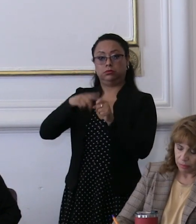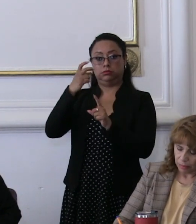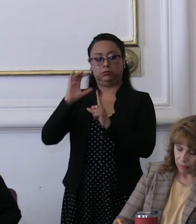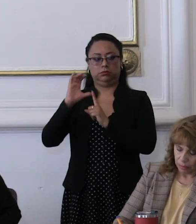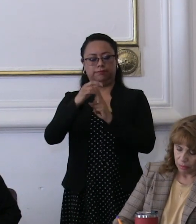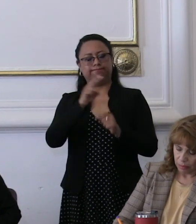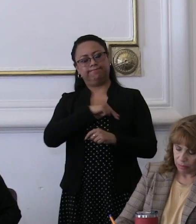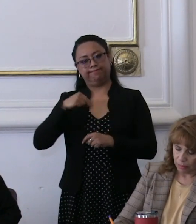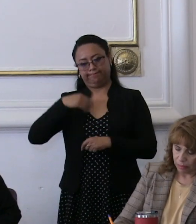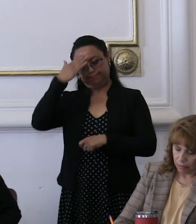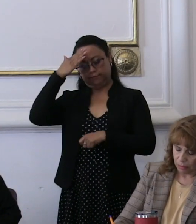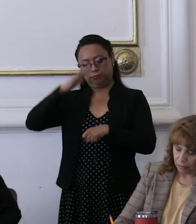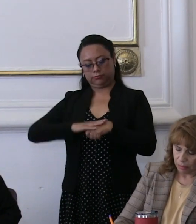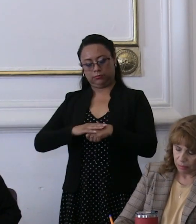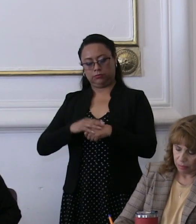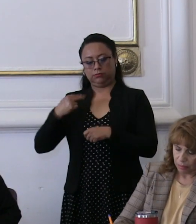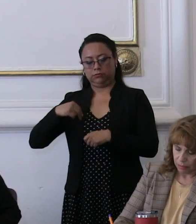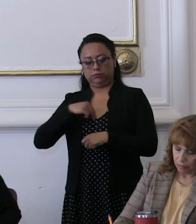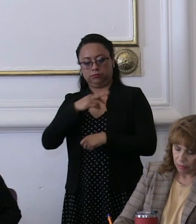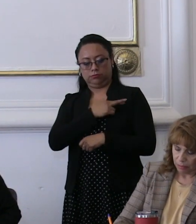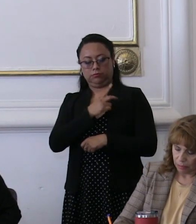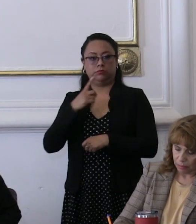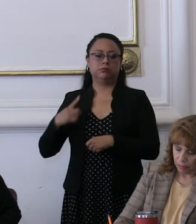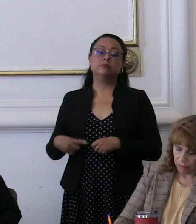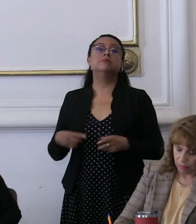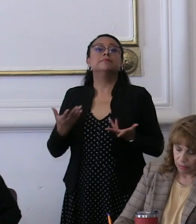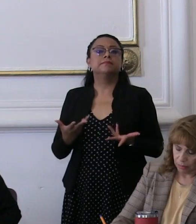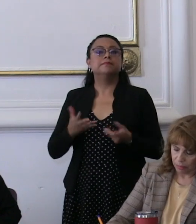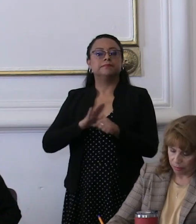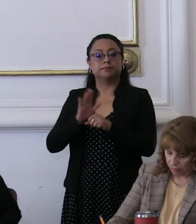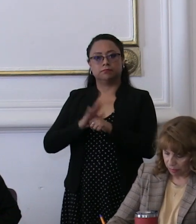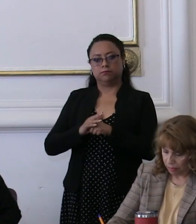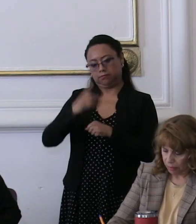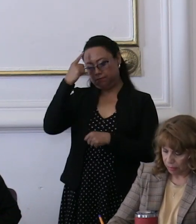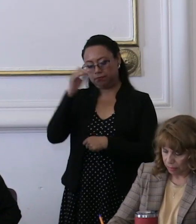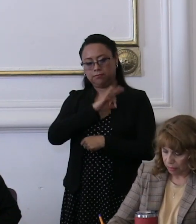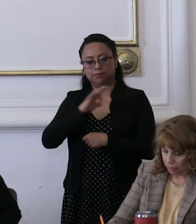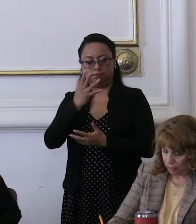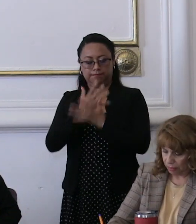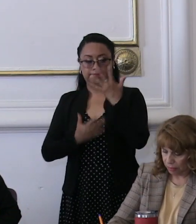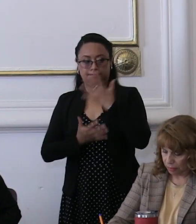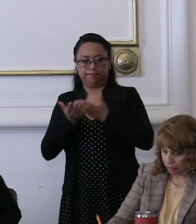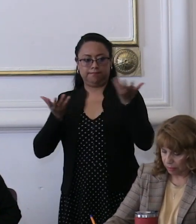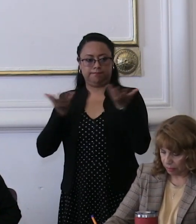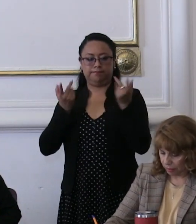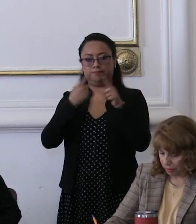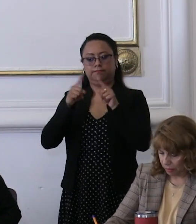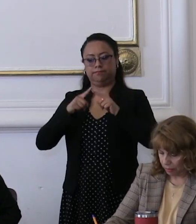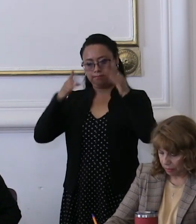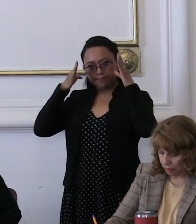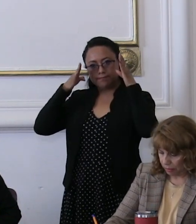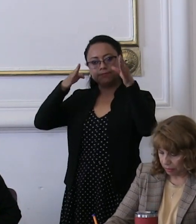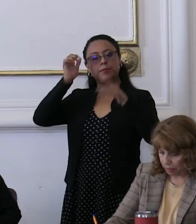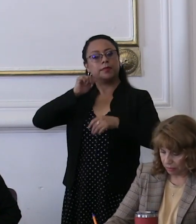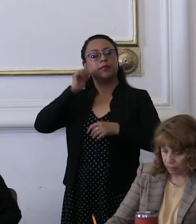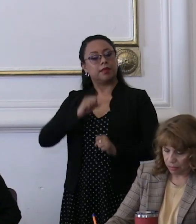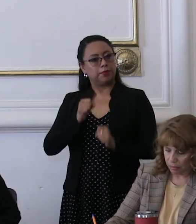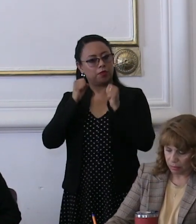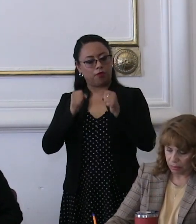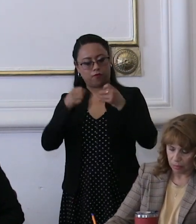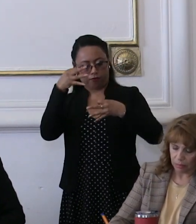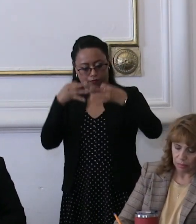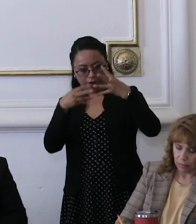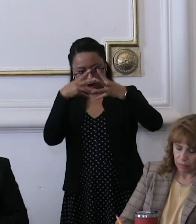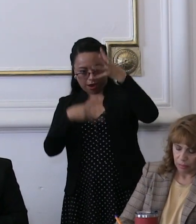siempre presente nuestro deber como legisladores para generar acciones concretas que estén orientadas en fortalecer el marco jurídico en